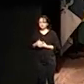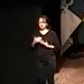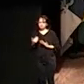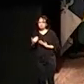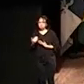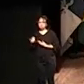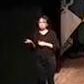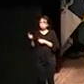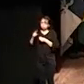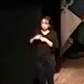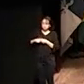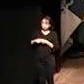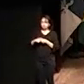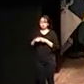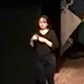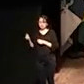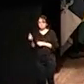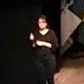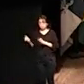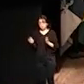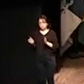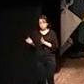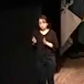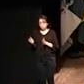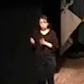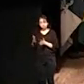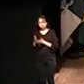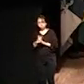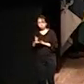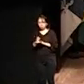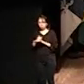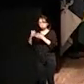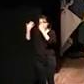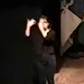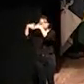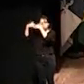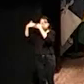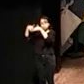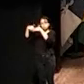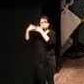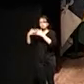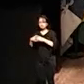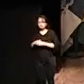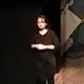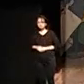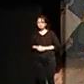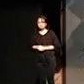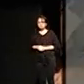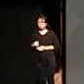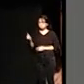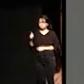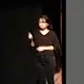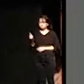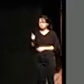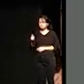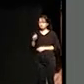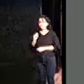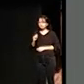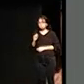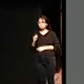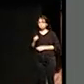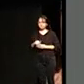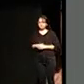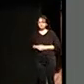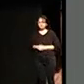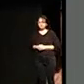bloco né fechando esse primeiro bloco com algumas reflexões que eu trago primeiro seria esse que